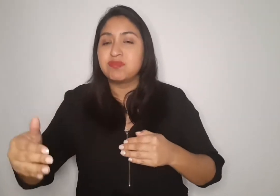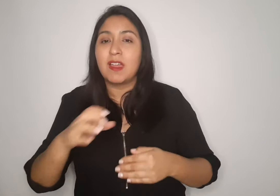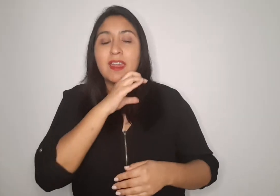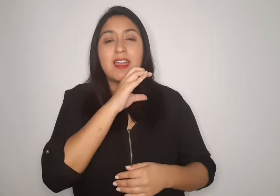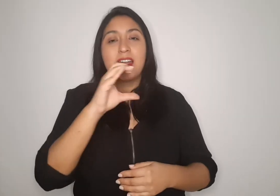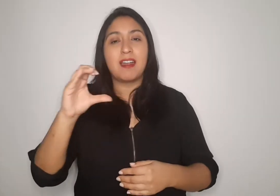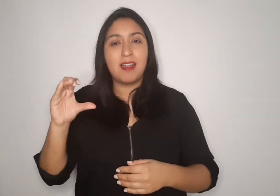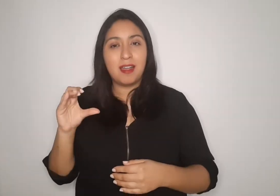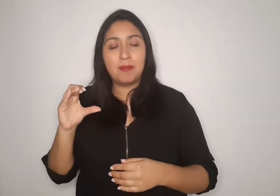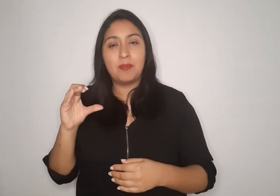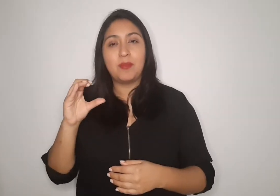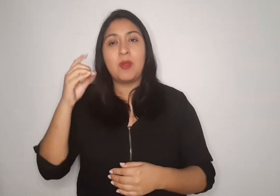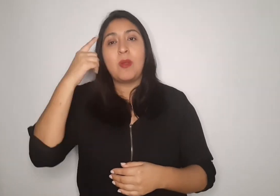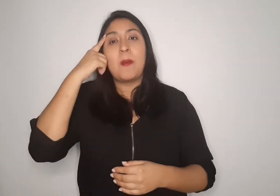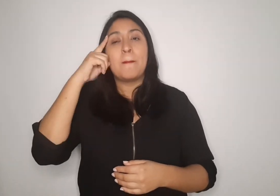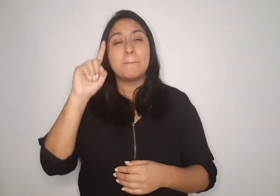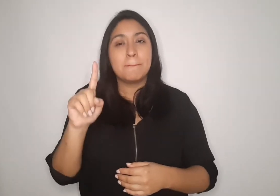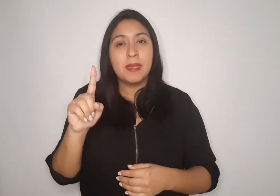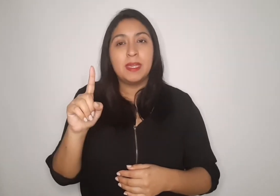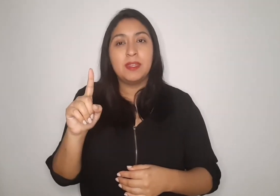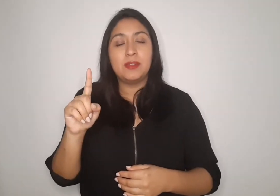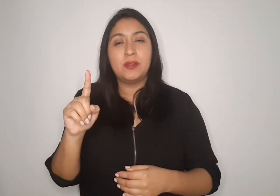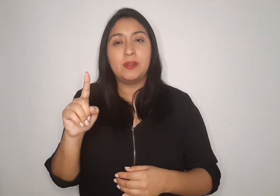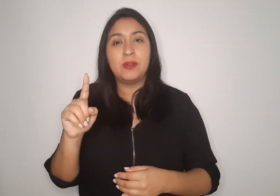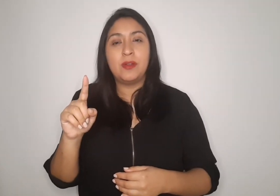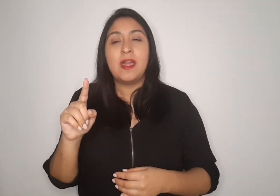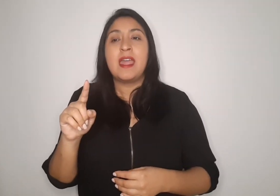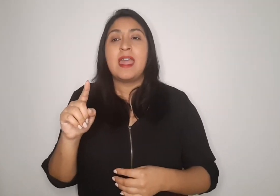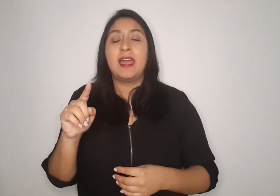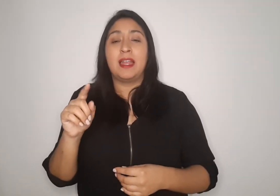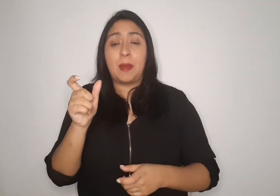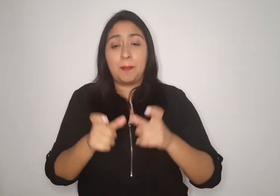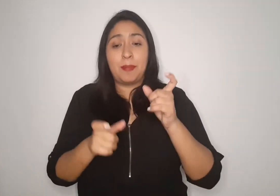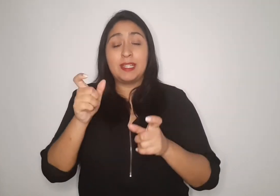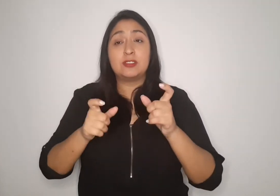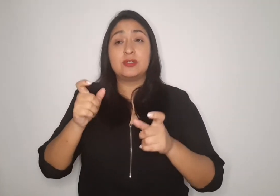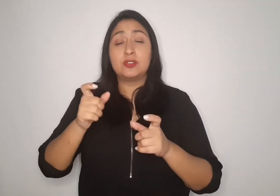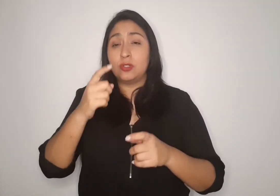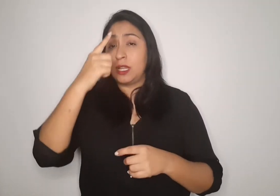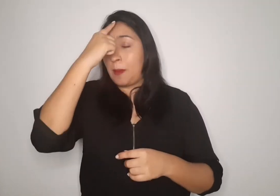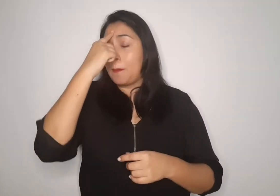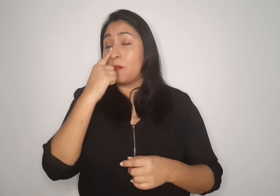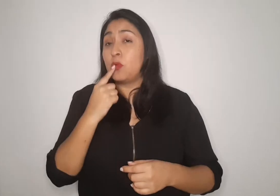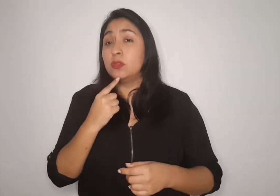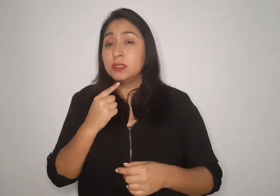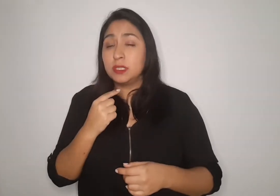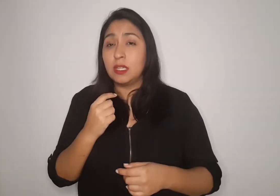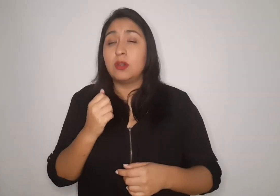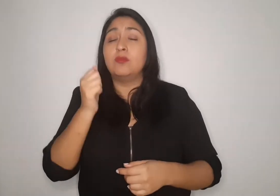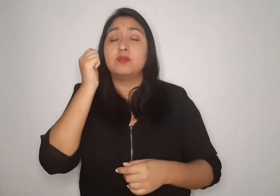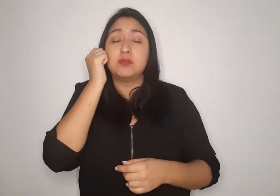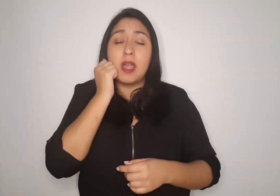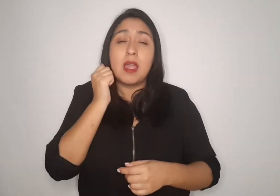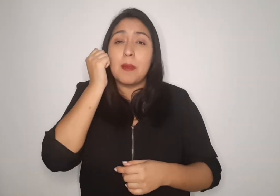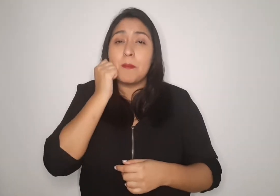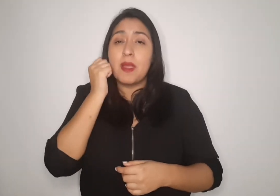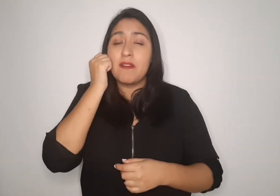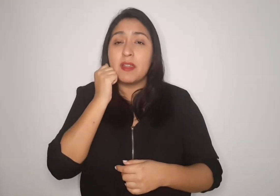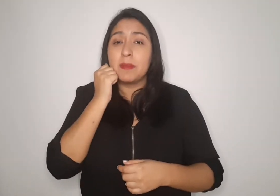ahí, dada la insistencia de las autoridades del museo, que fueron bien amables también en pedirlo, reconozco que yo